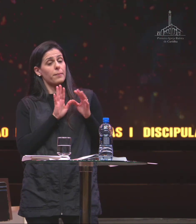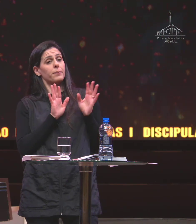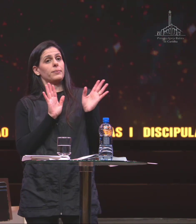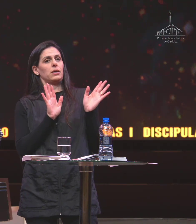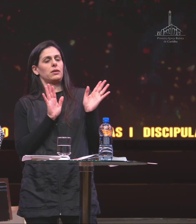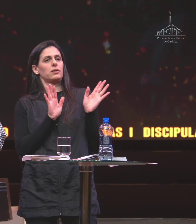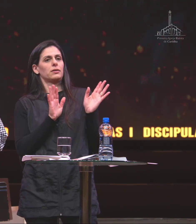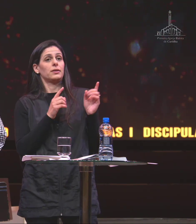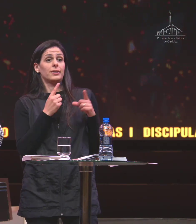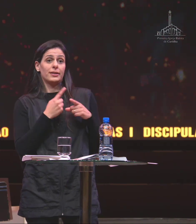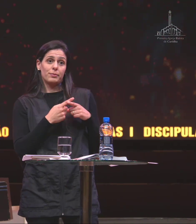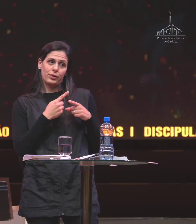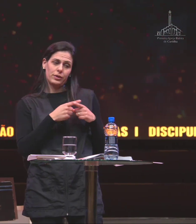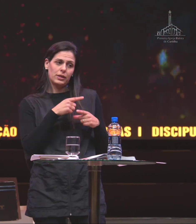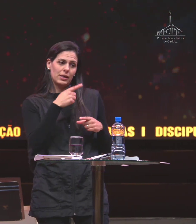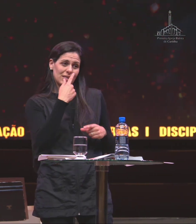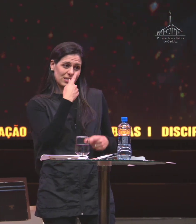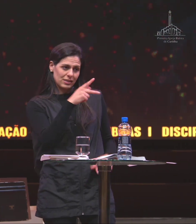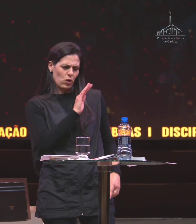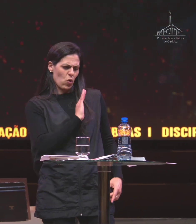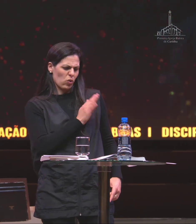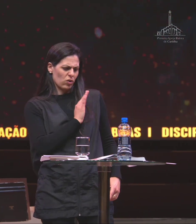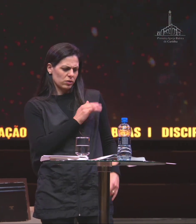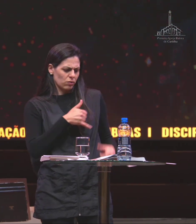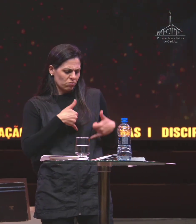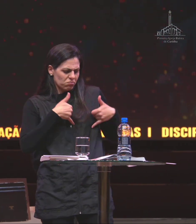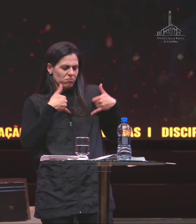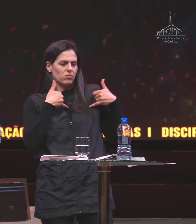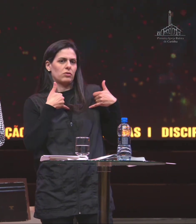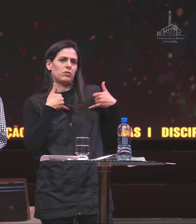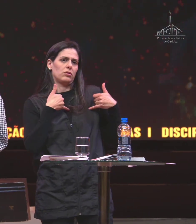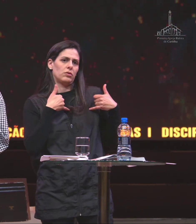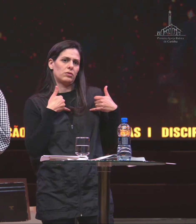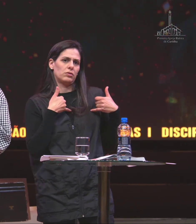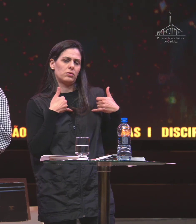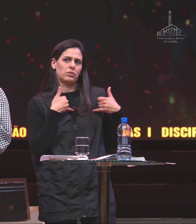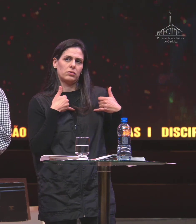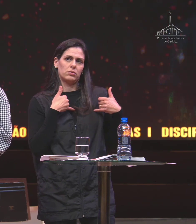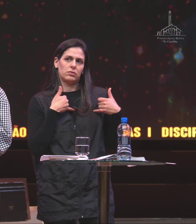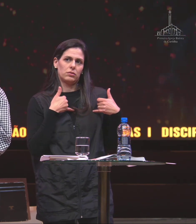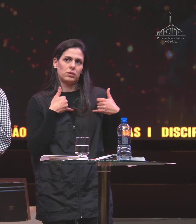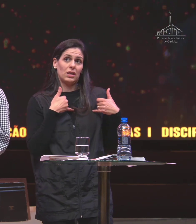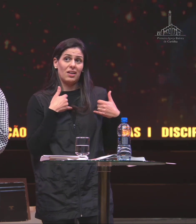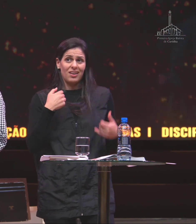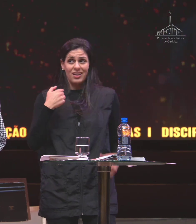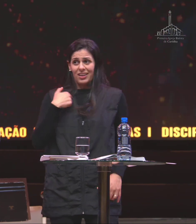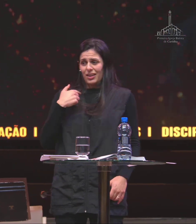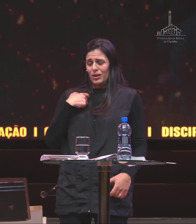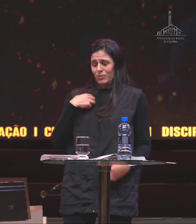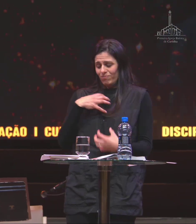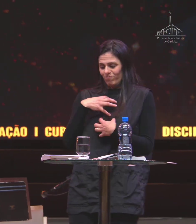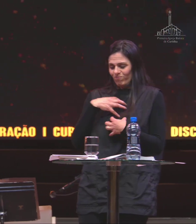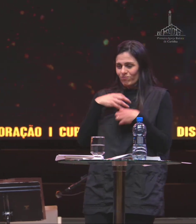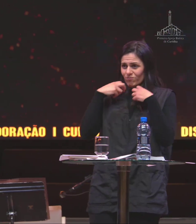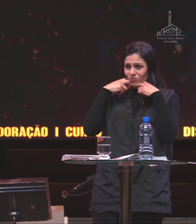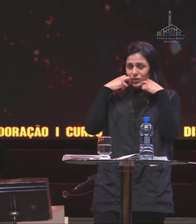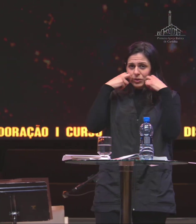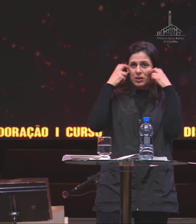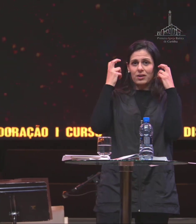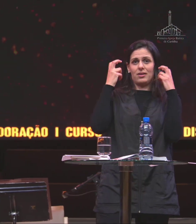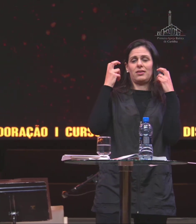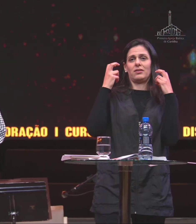Deus fazer. Abra mão do controle, daquilo que você sabe. Viva pela fé, é isso que Deus quer que